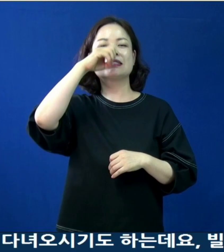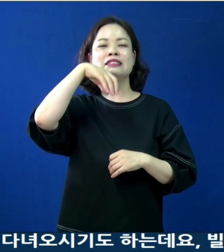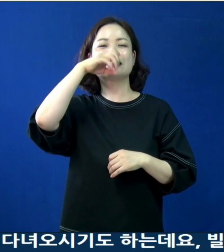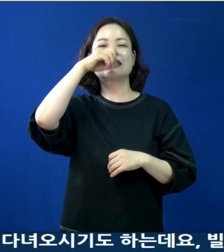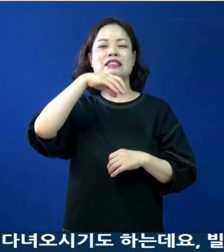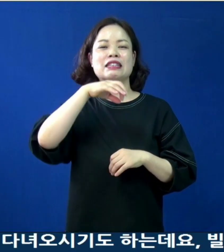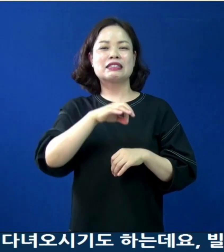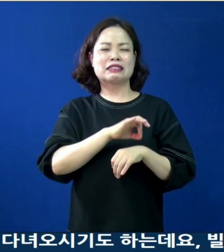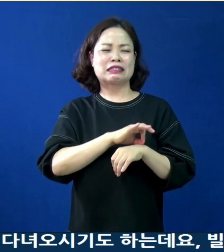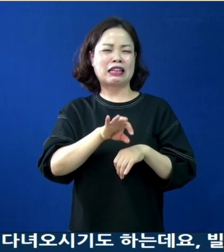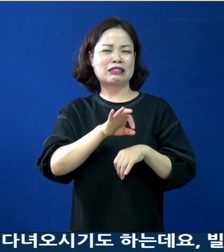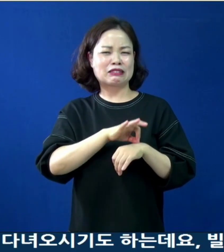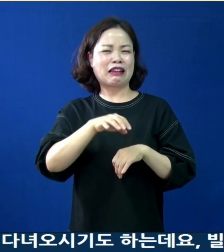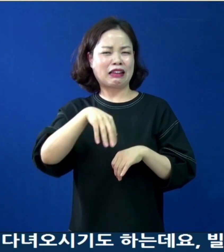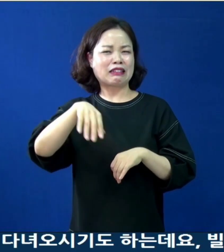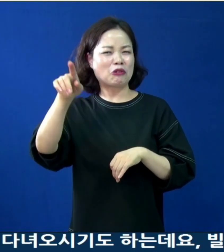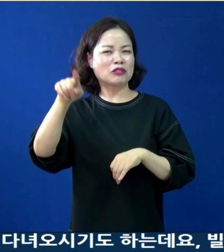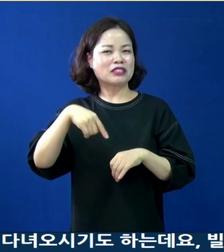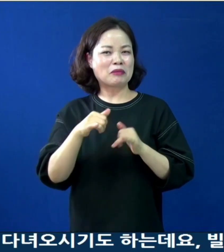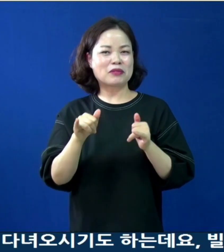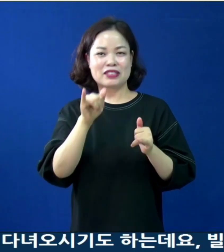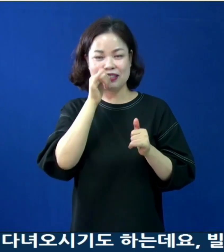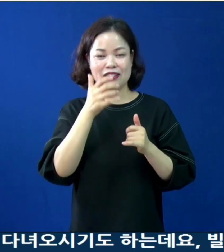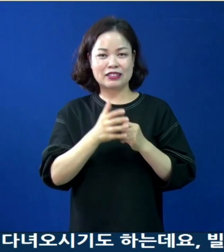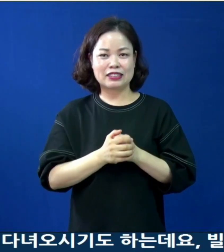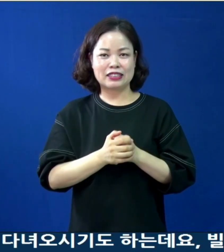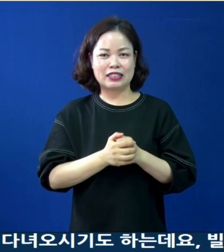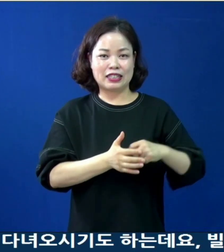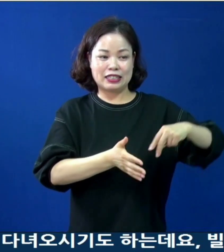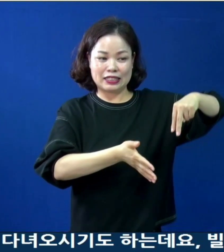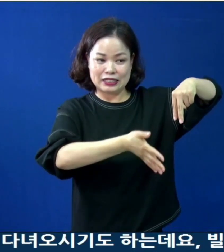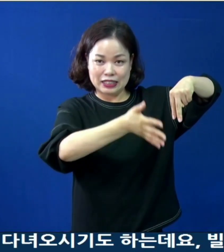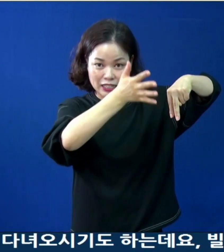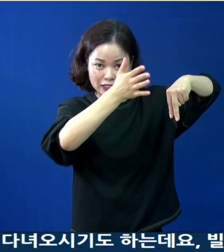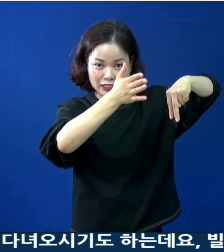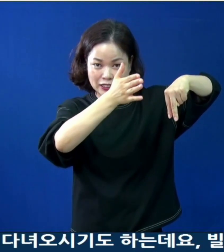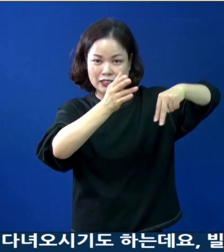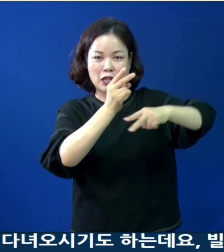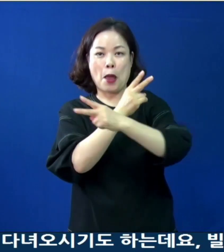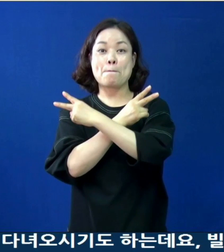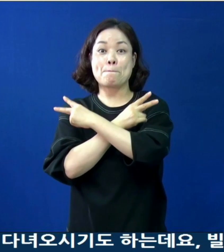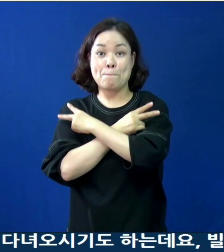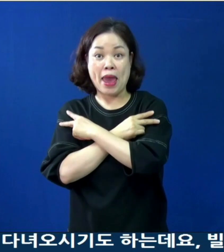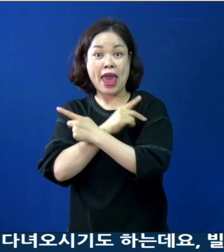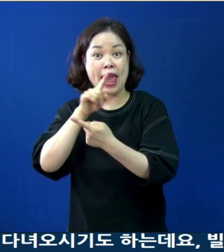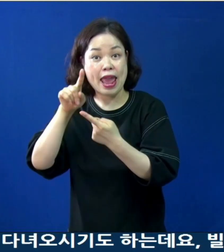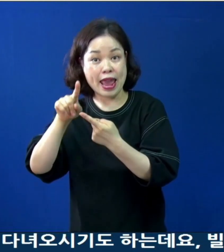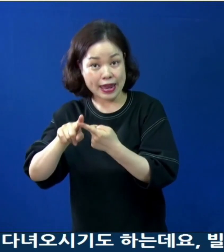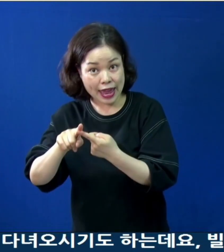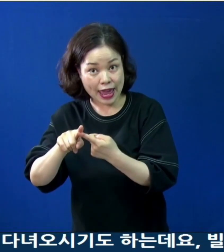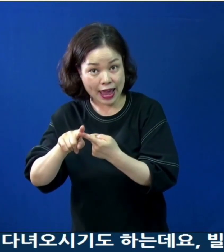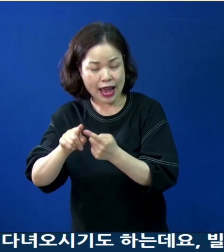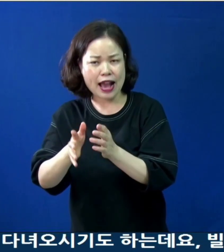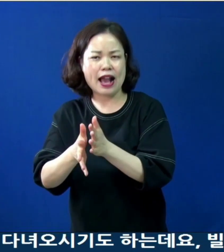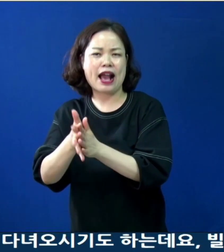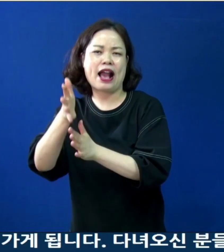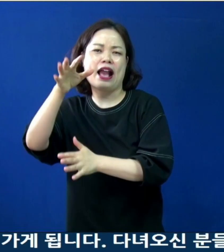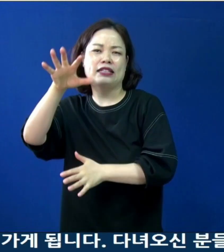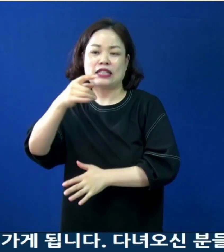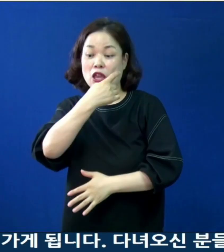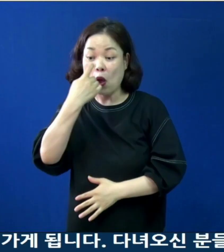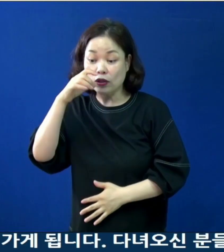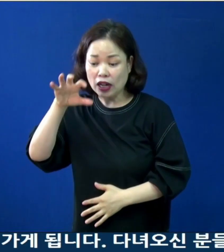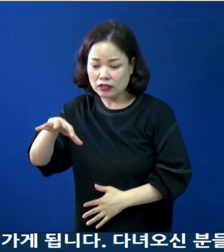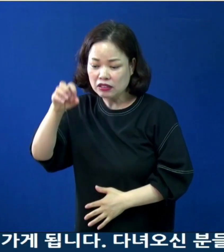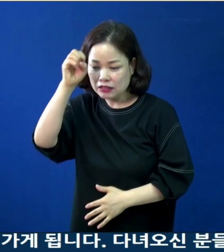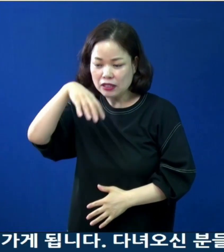다녀오셨을 가능성이 많이 있습니다. 데살로니가, 베레아 등등 오늘 나오는 이 지명들은 현장에 가도 그냥